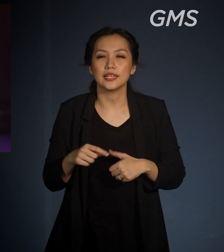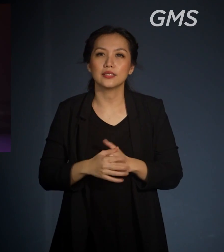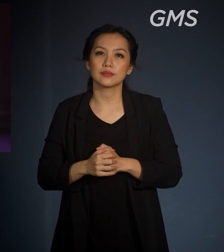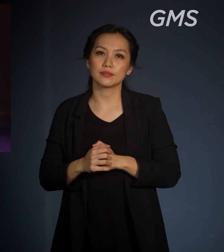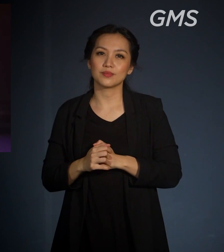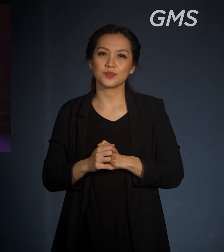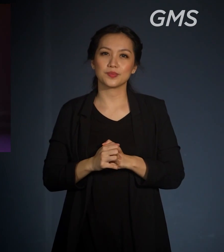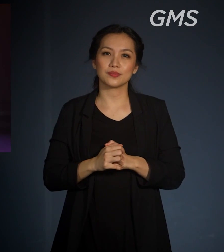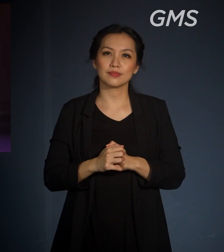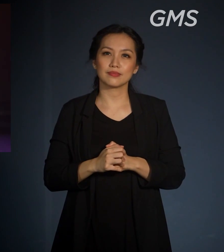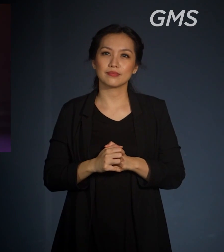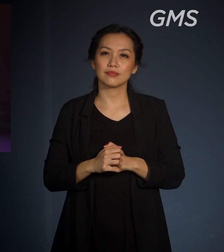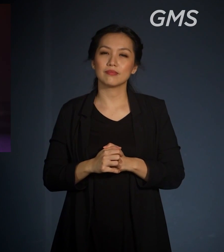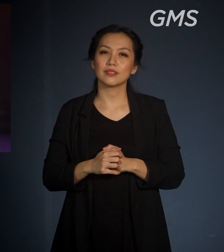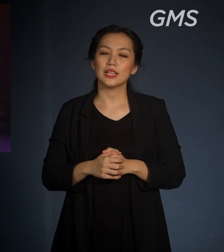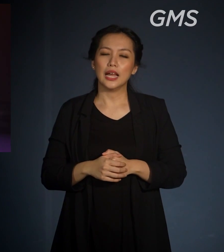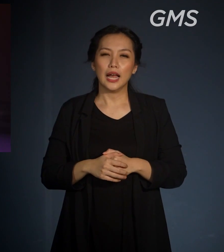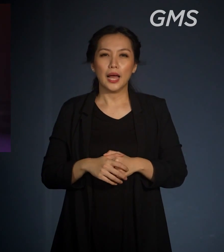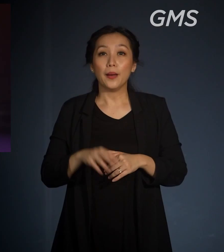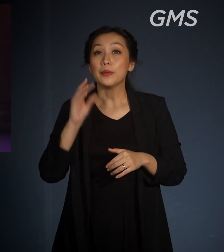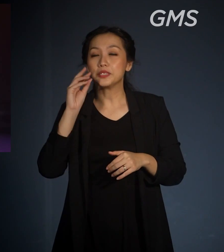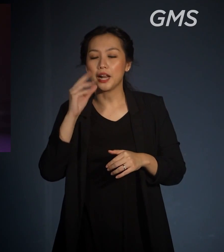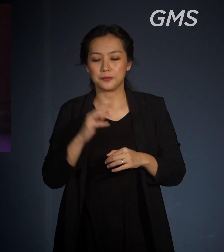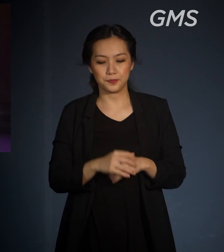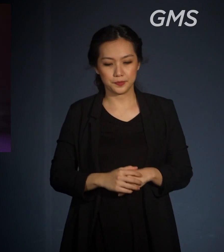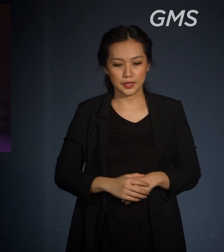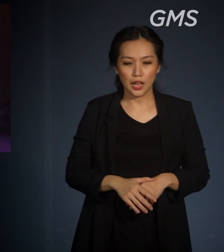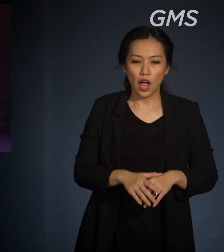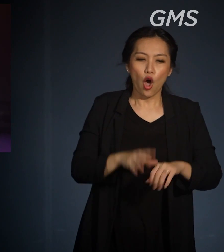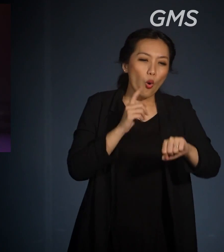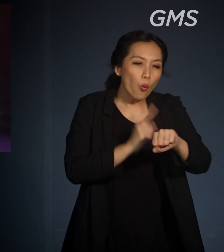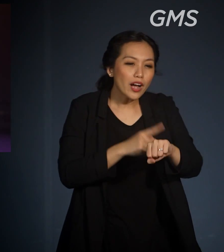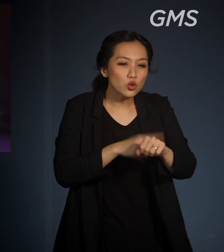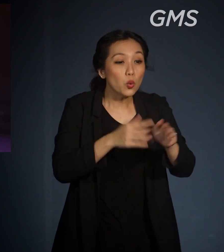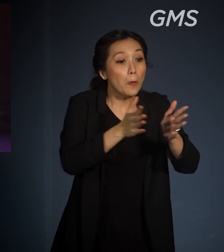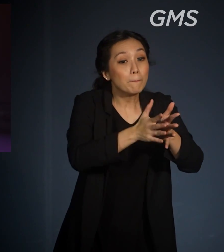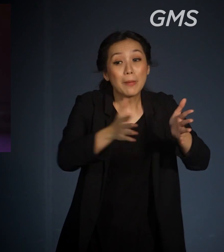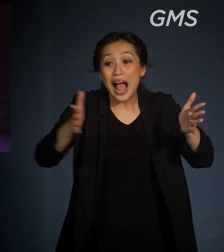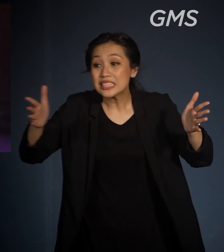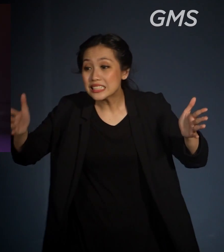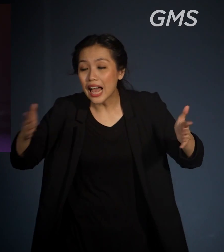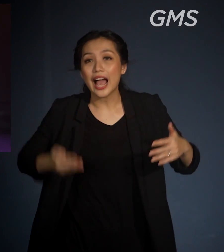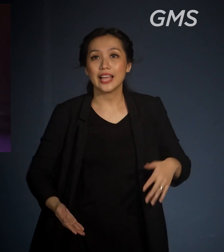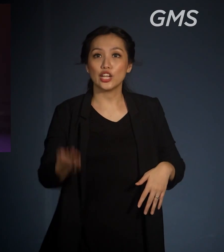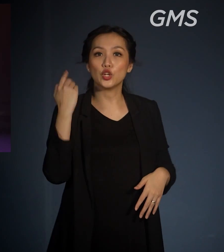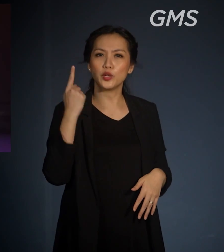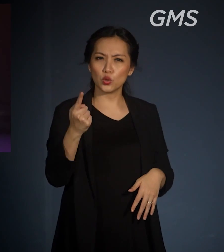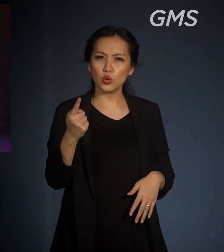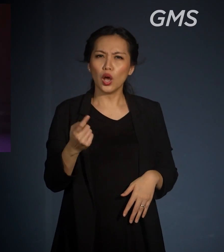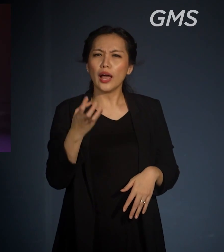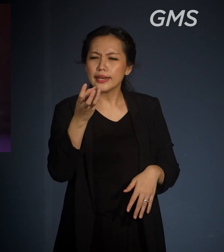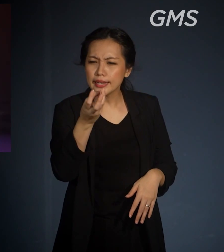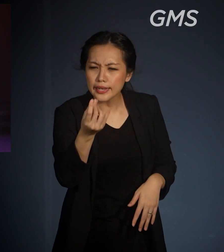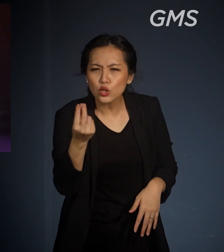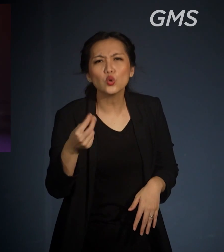ternyata masa kehidupan kita ini dihitung loh oleh Tuhan. Hanya bedanya kalau kita hari ini masih hidup,